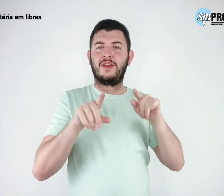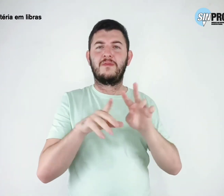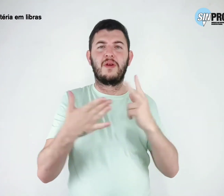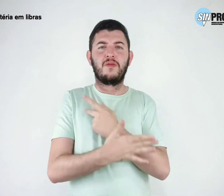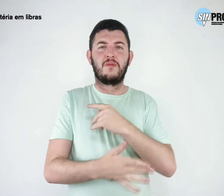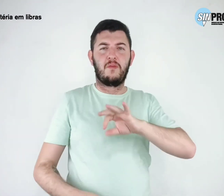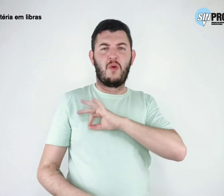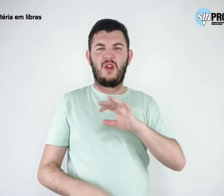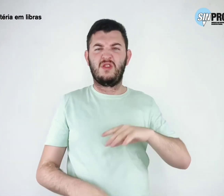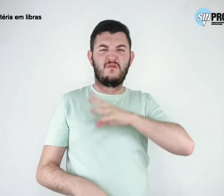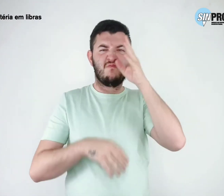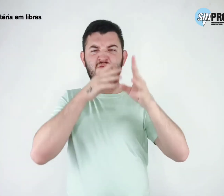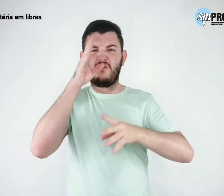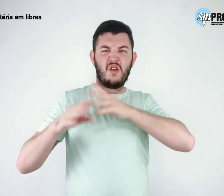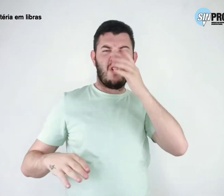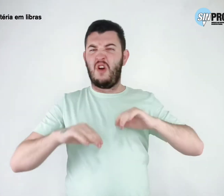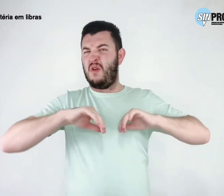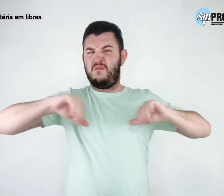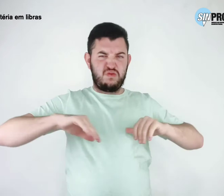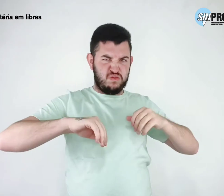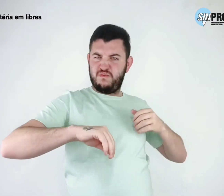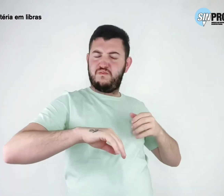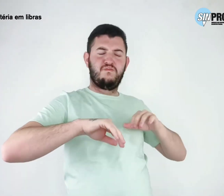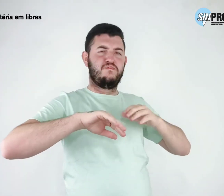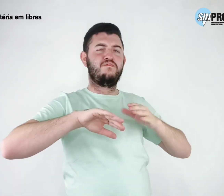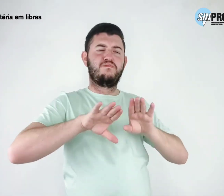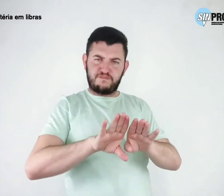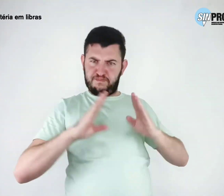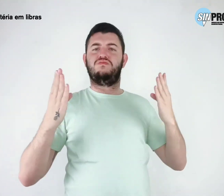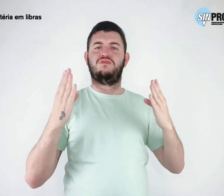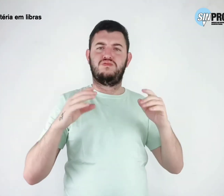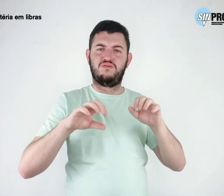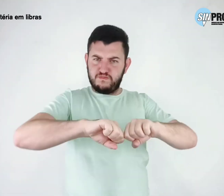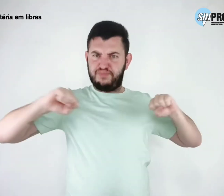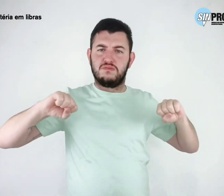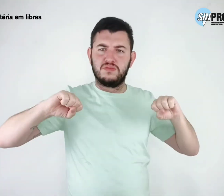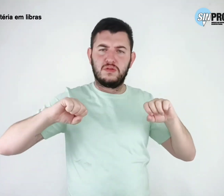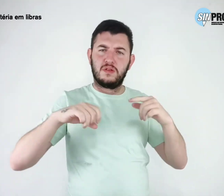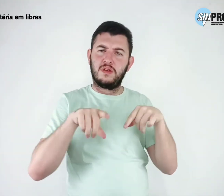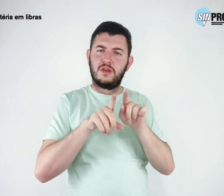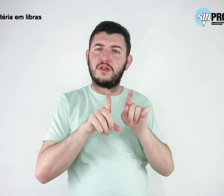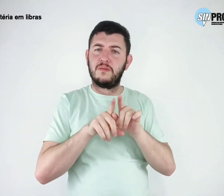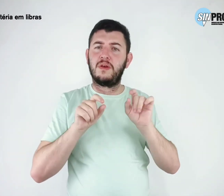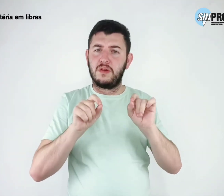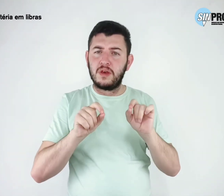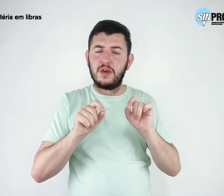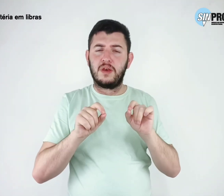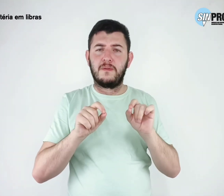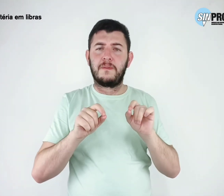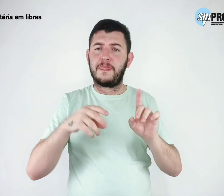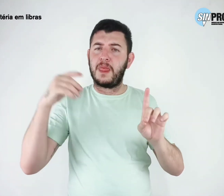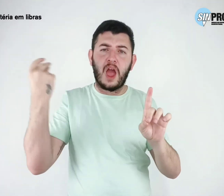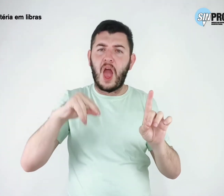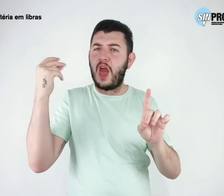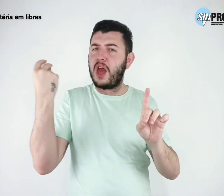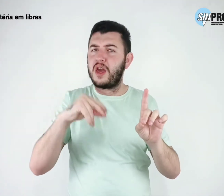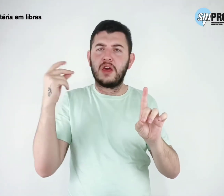e portões e destruírem objetos sagrados, agridem fisicamente caseiros e